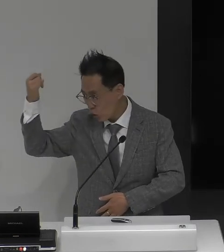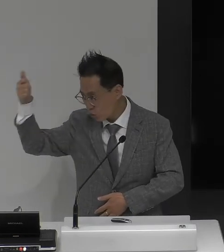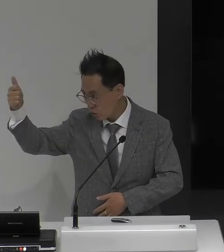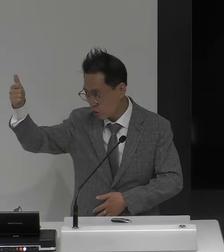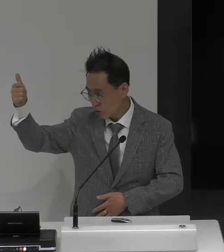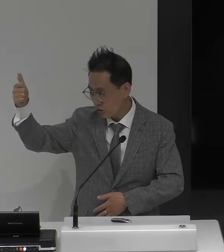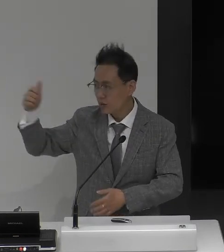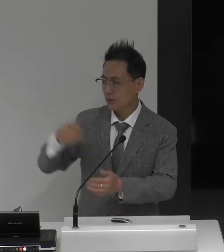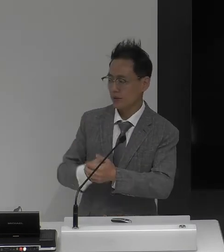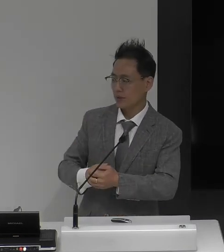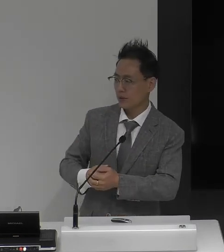외조부